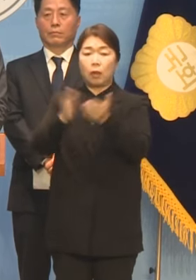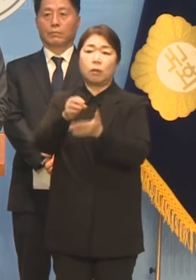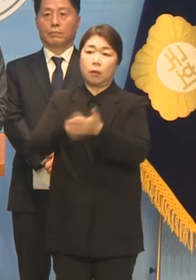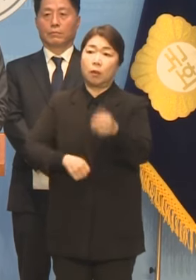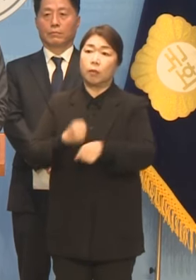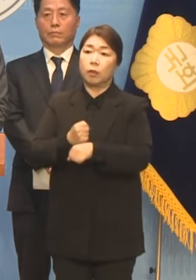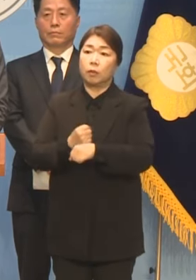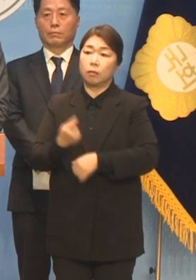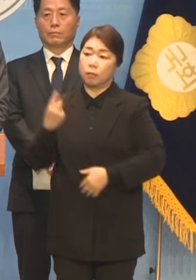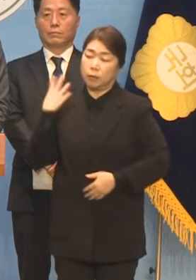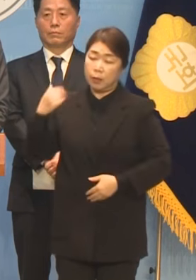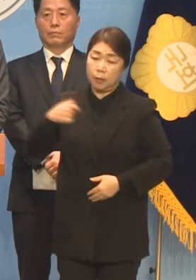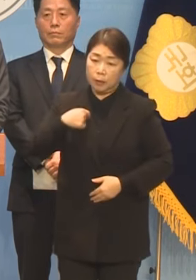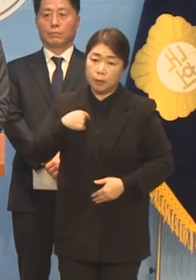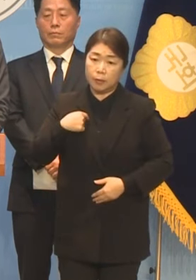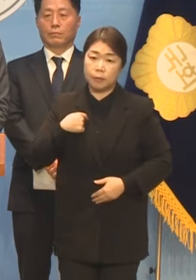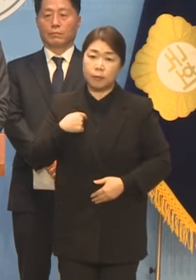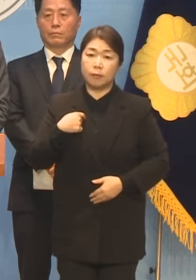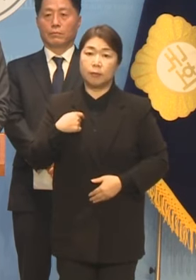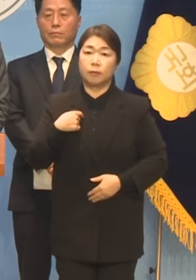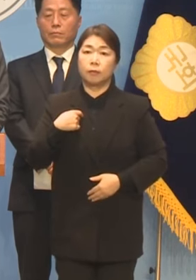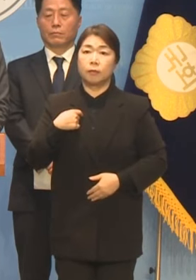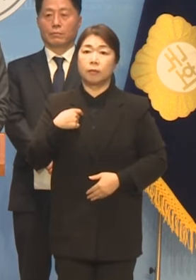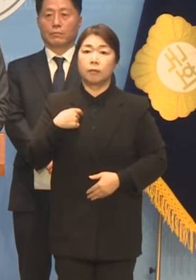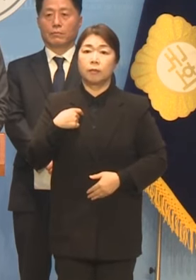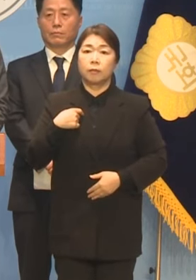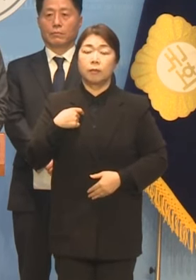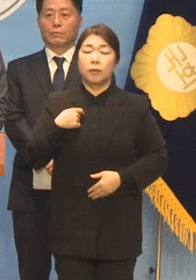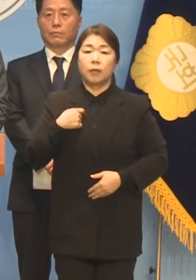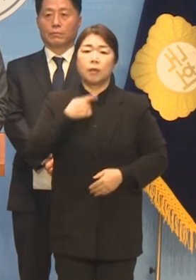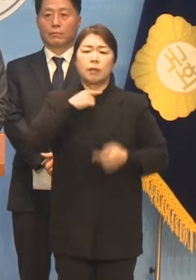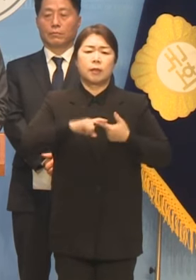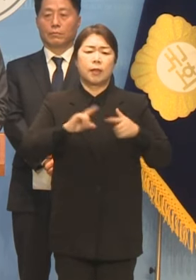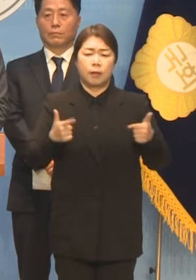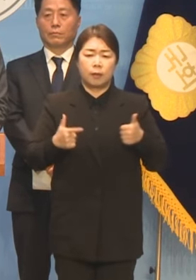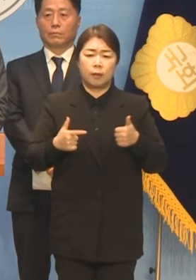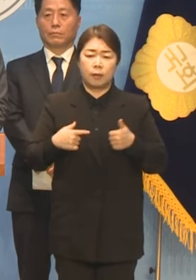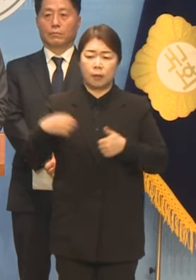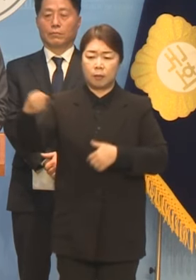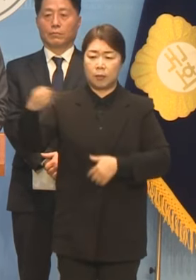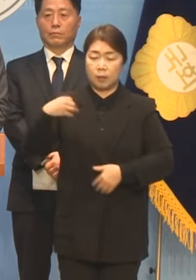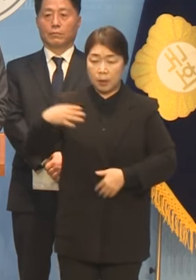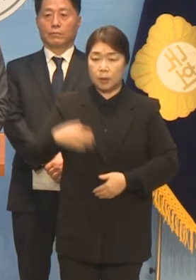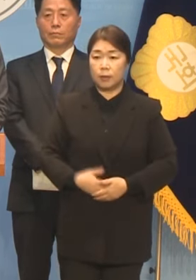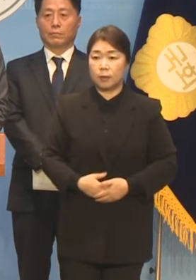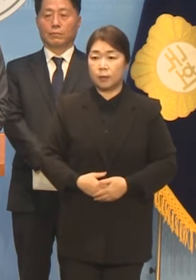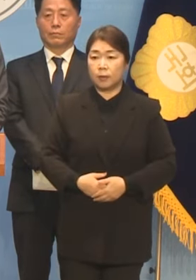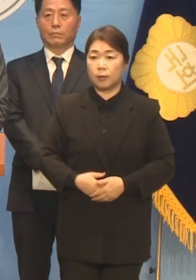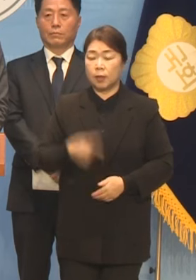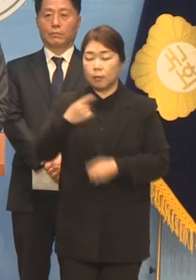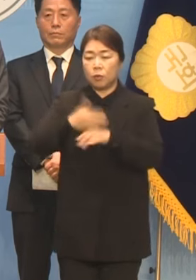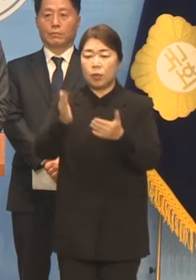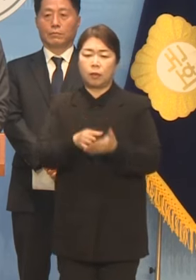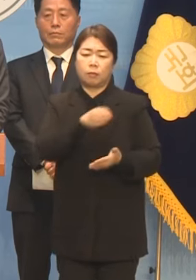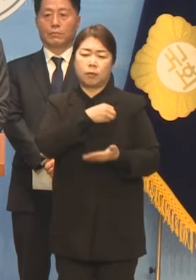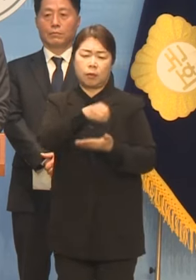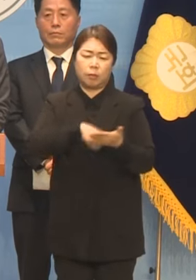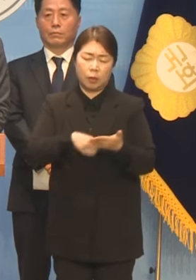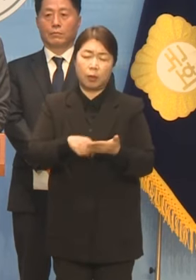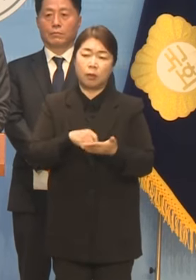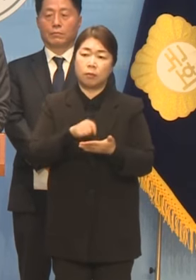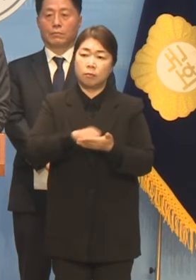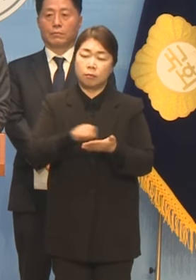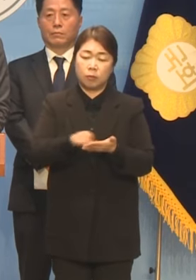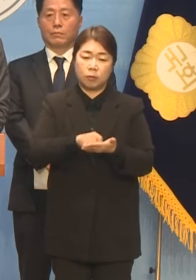그동안 저에게 그 마음에 들지 않는다고 하는 민주당 입당 원서를 수천 명이